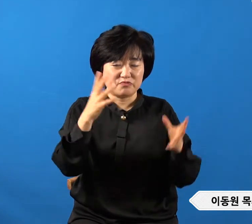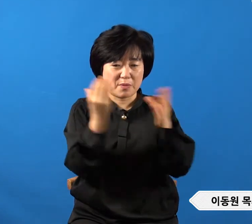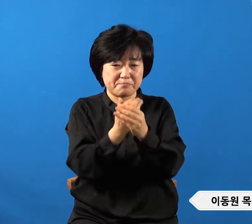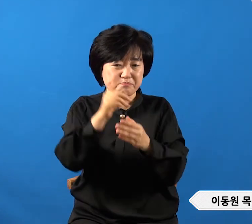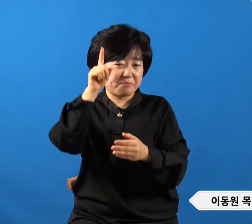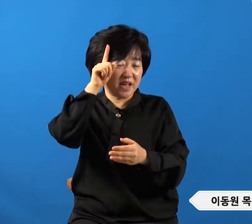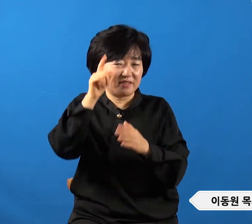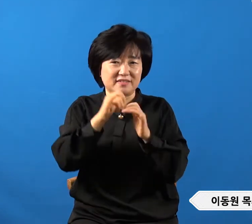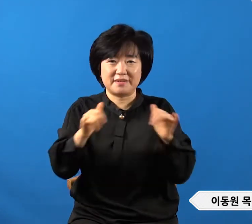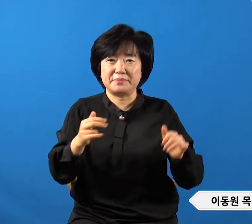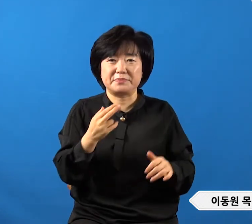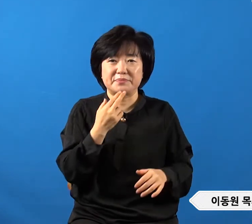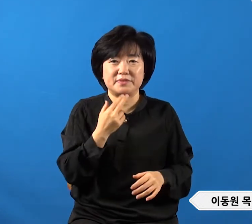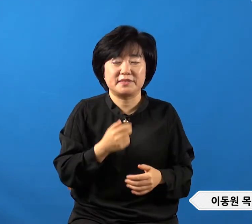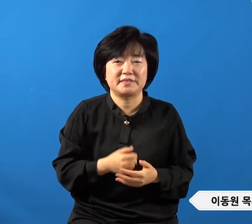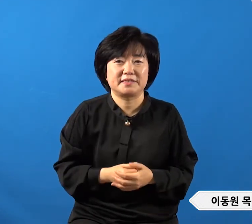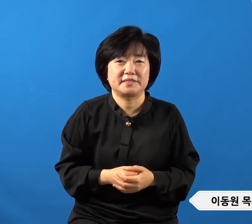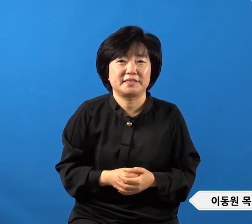없어요.